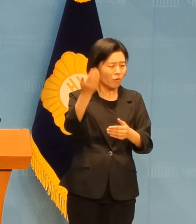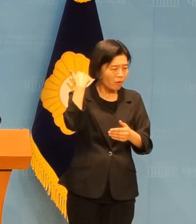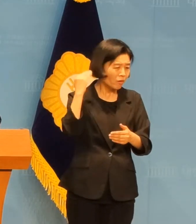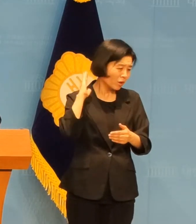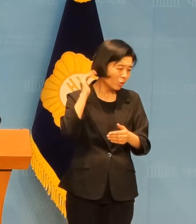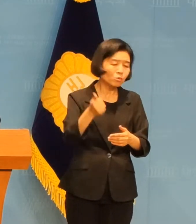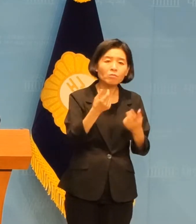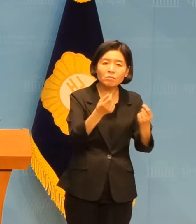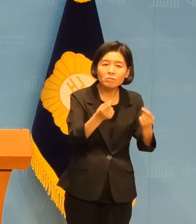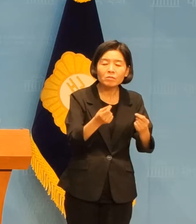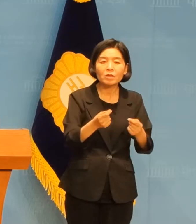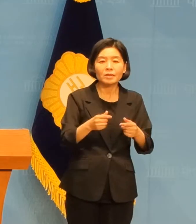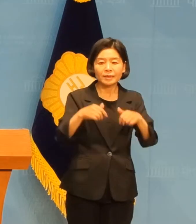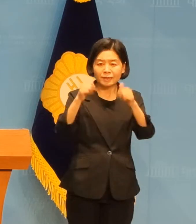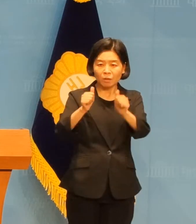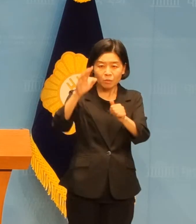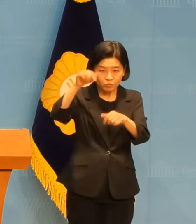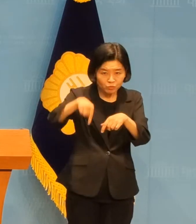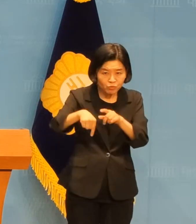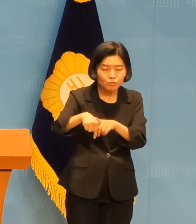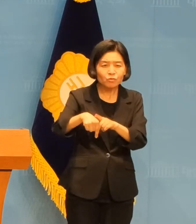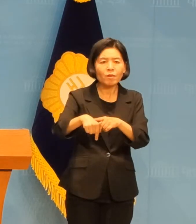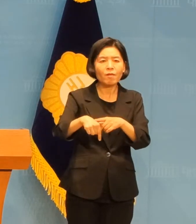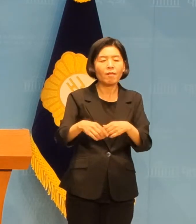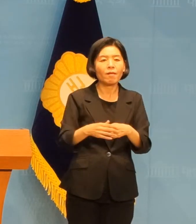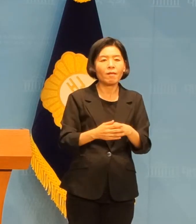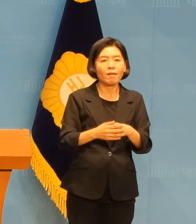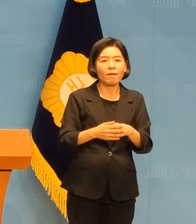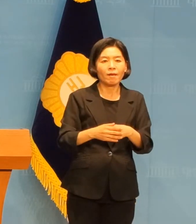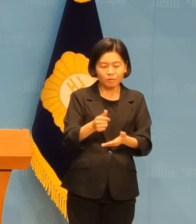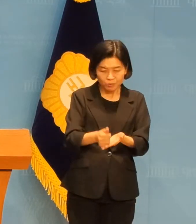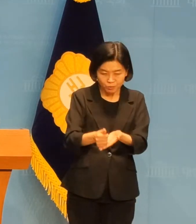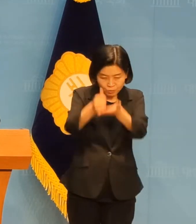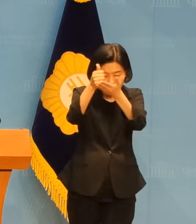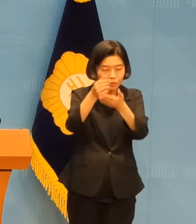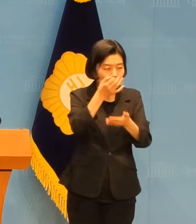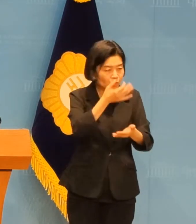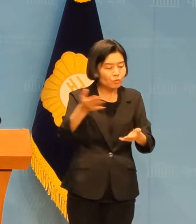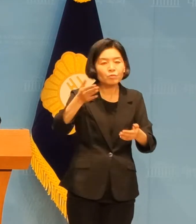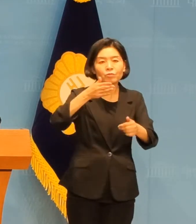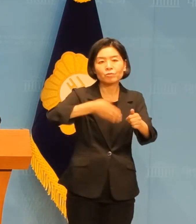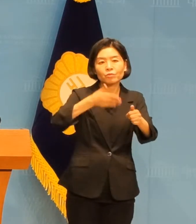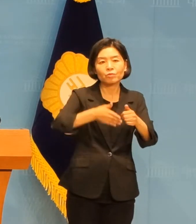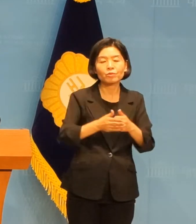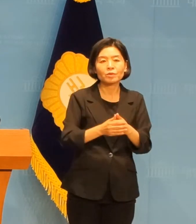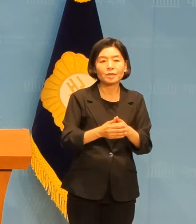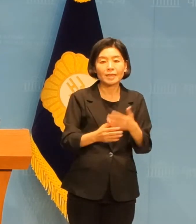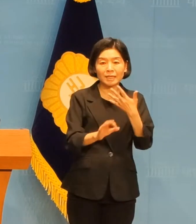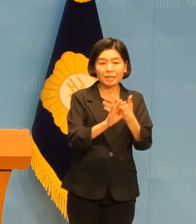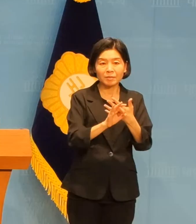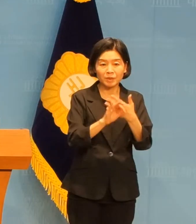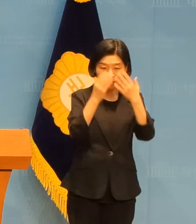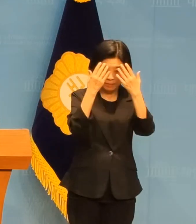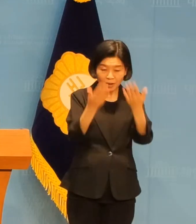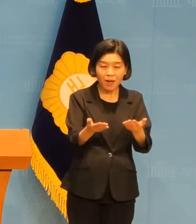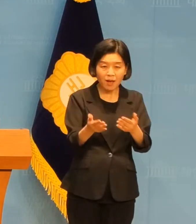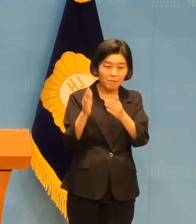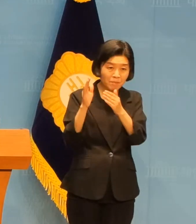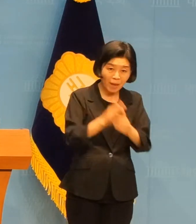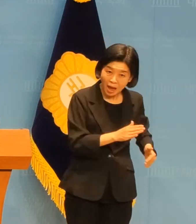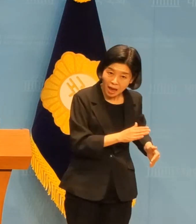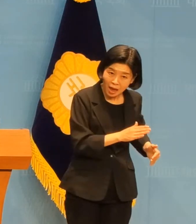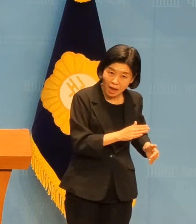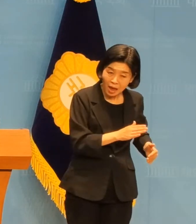대통령으로서 대한민국 사법부에 대한 최소한의 존중을 표해 주시기 바랍니다. 보석을 기각하면